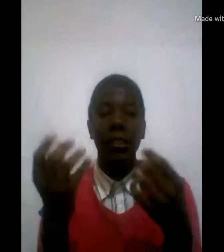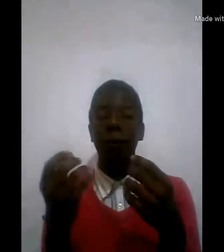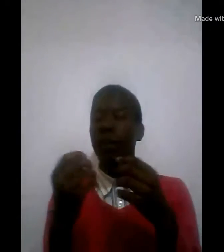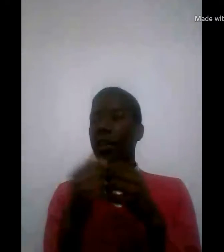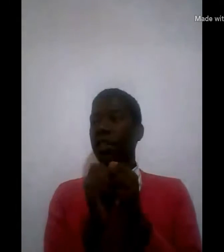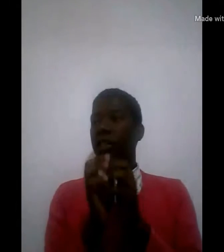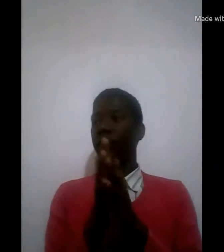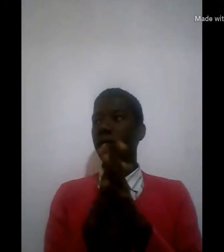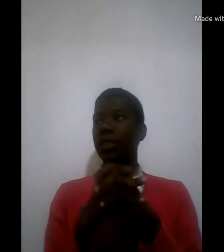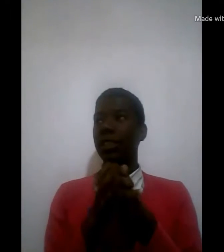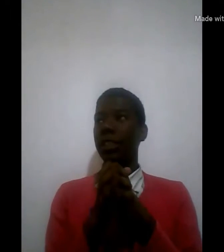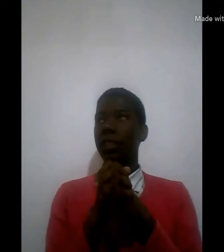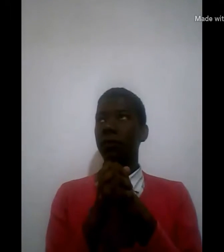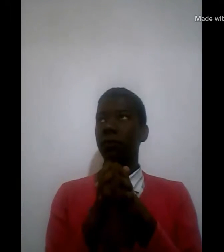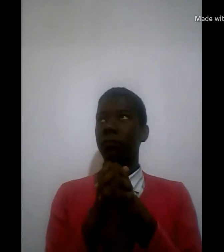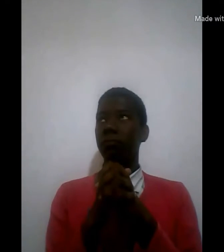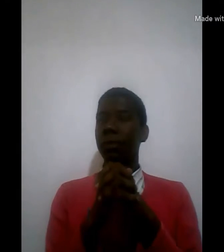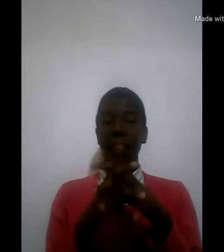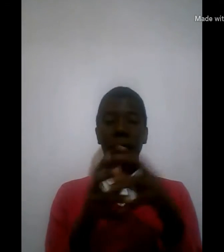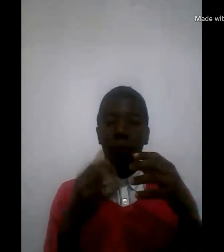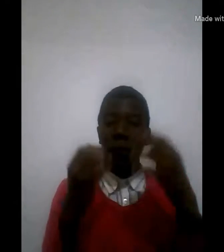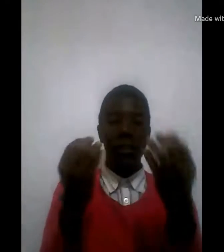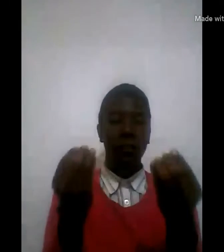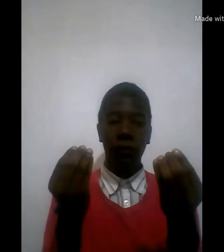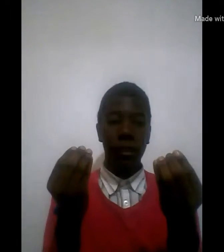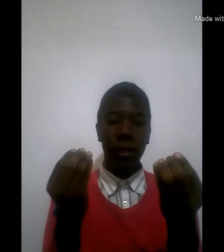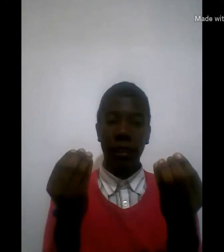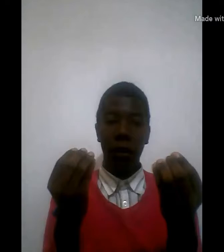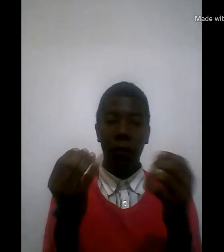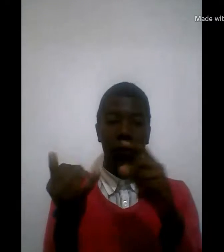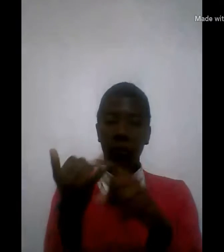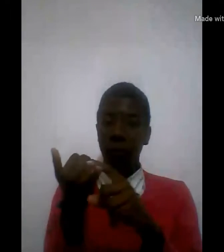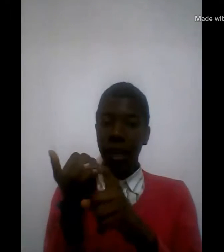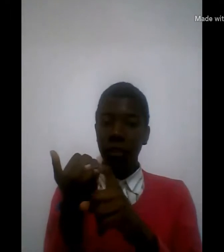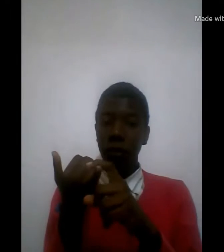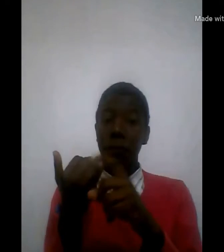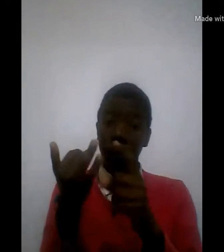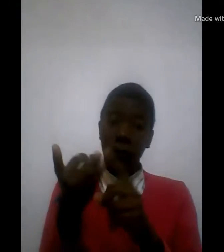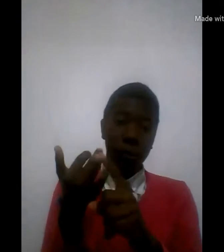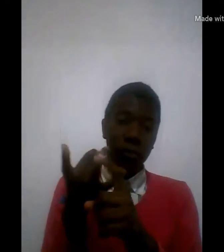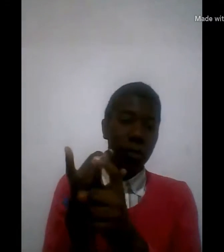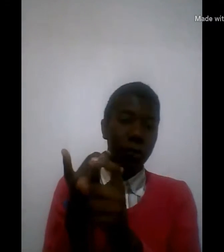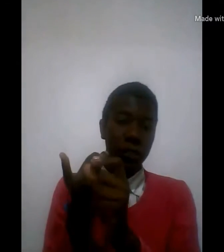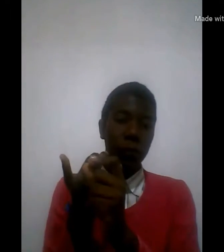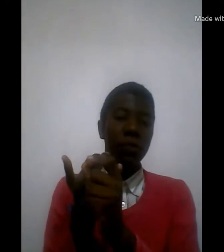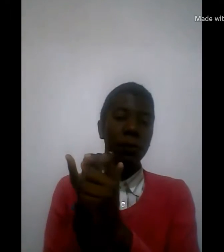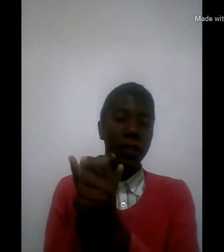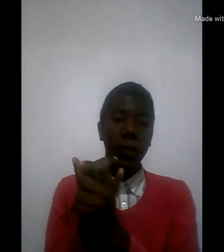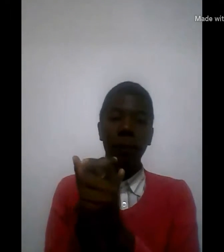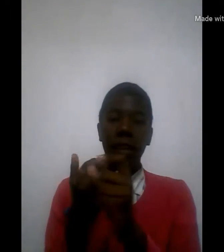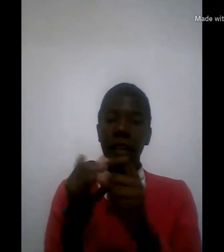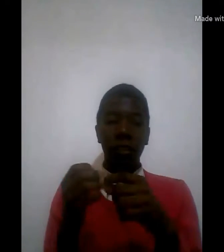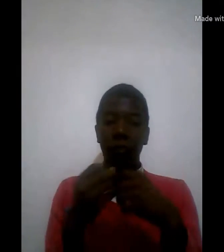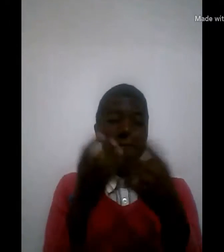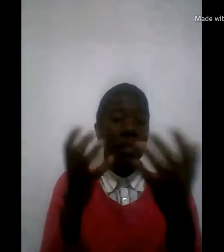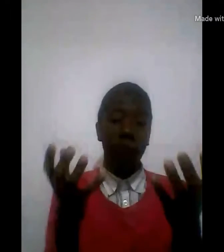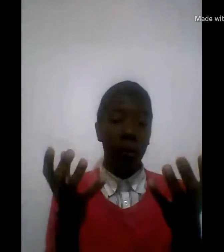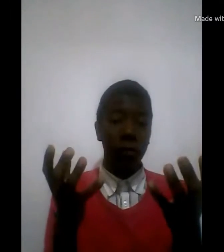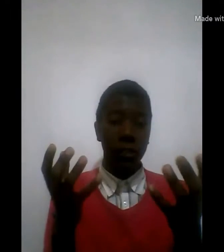educação. Se você não tem um bom ensino fundamental, o seu médio e provavelmente o seu ensino superior não vai ser bom, você